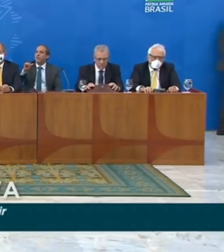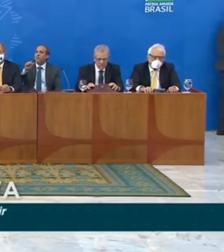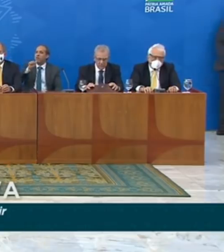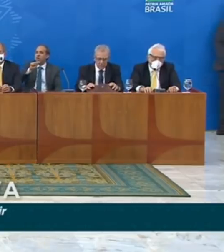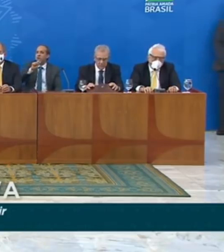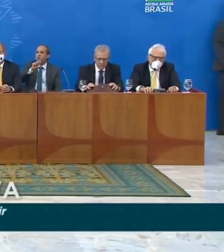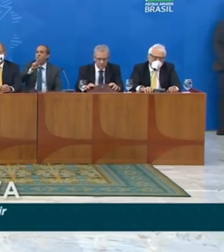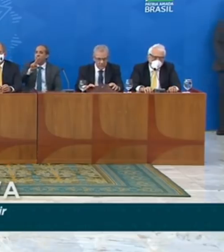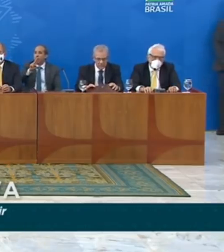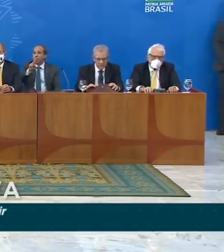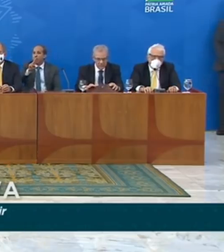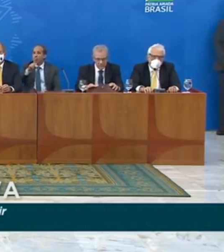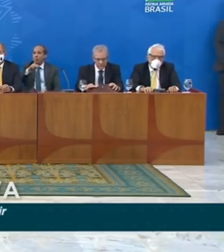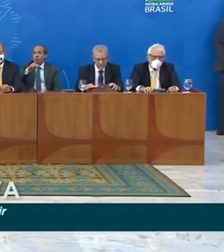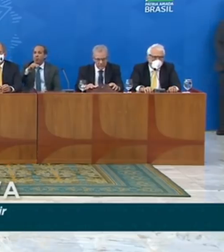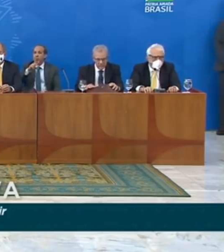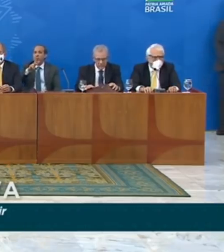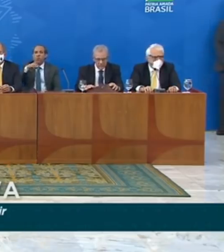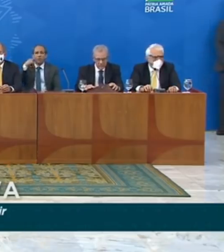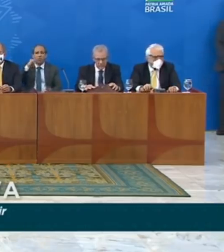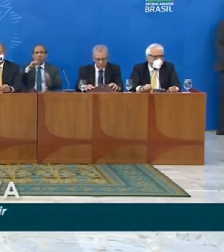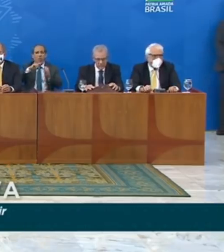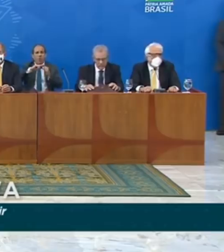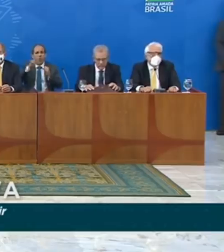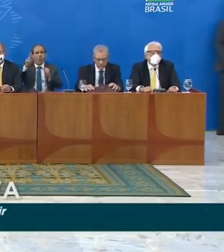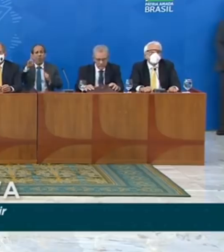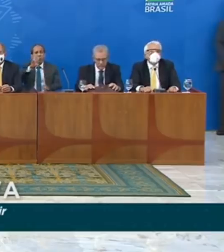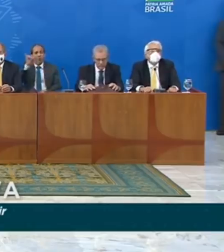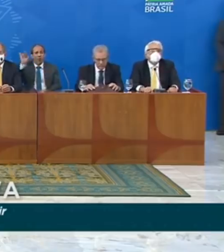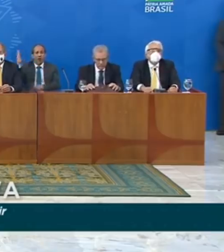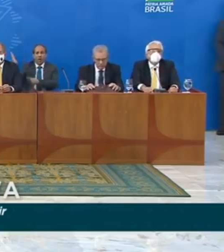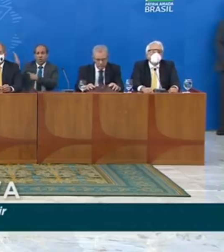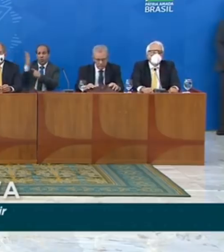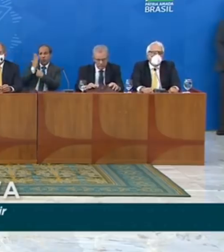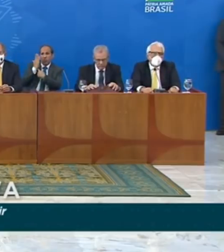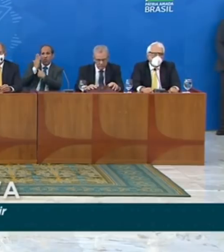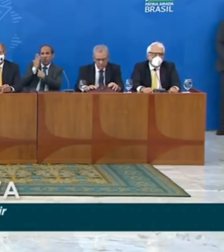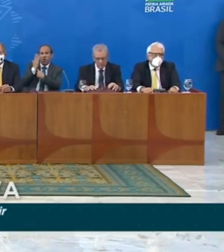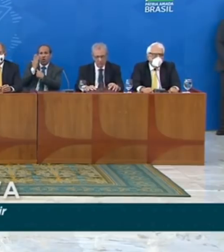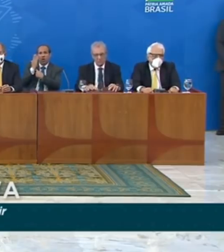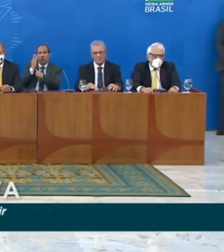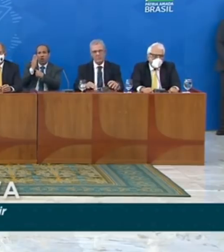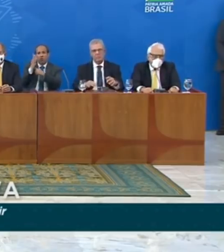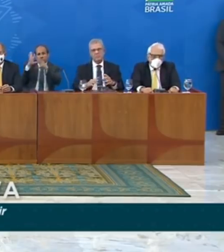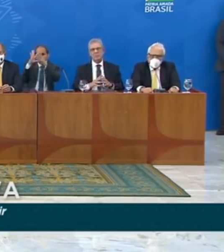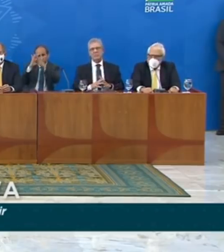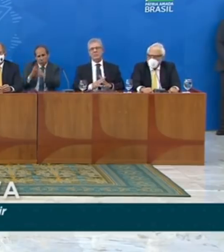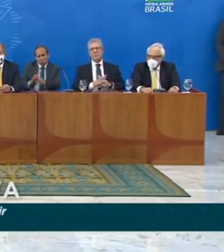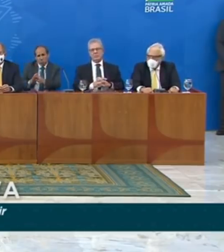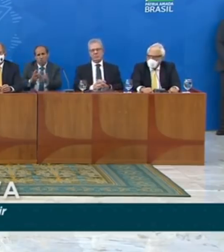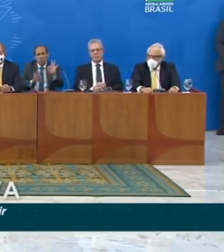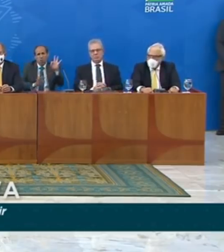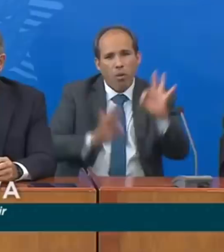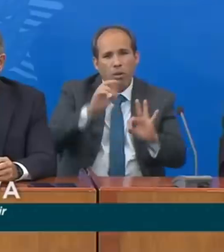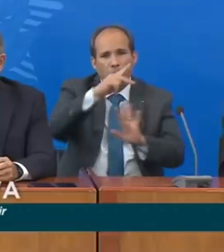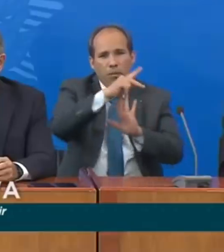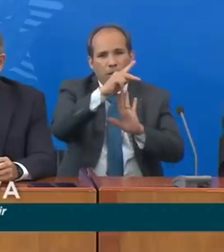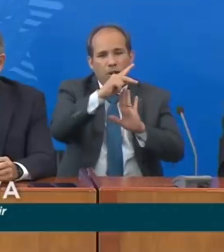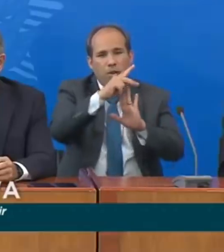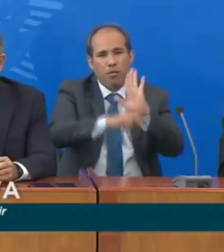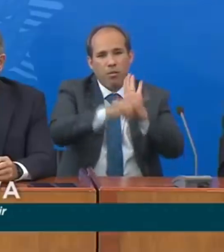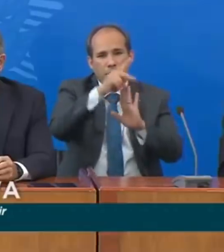União. Ele vai colaborar na feitura desse projeto de lei ao parlamento. Ninguém